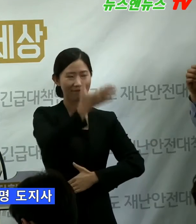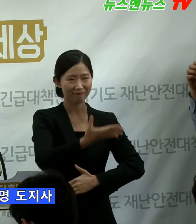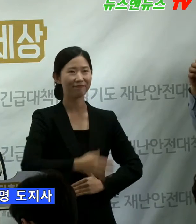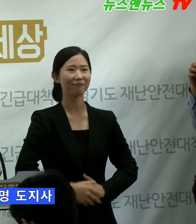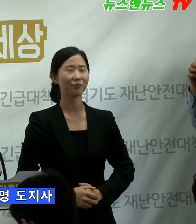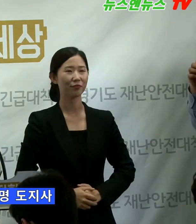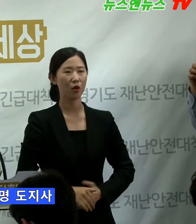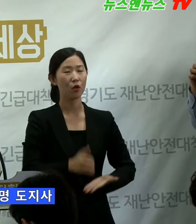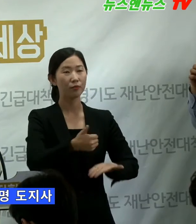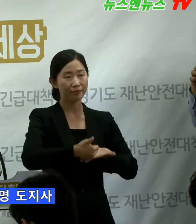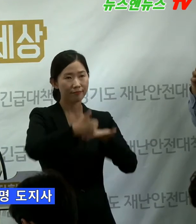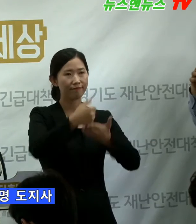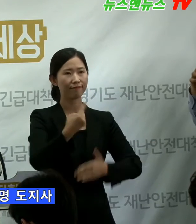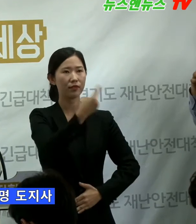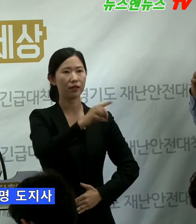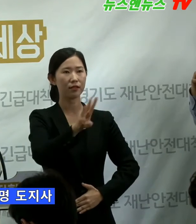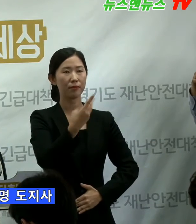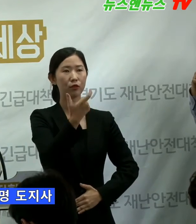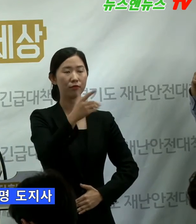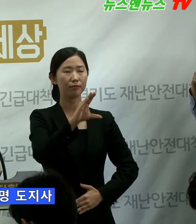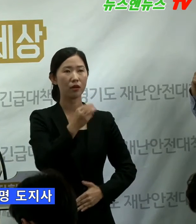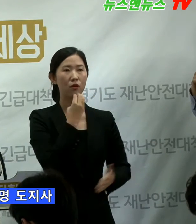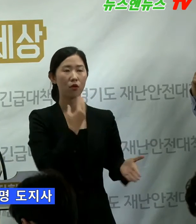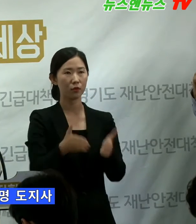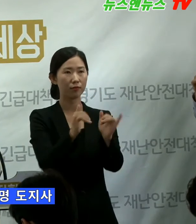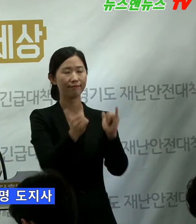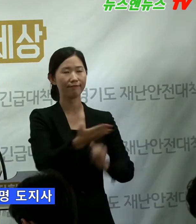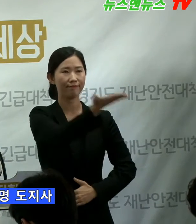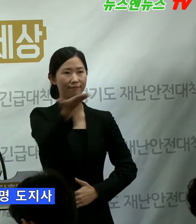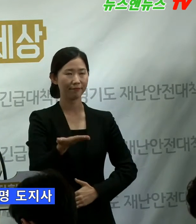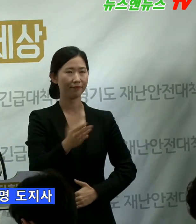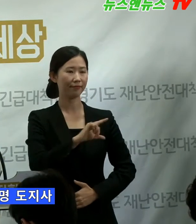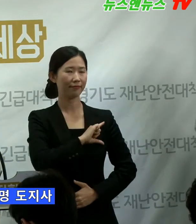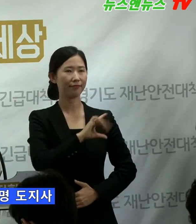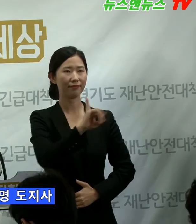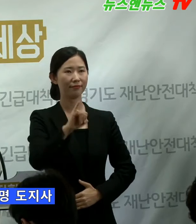존경하는 1360만 경기 거민 여러분, 이재명입니다.